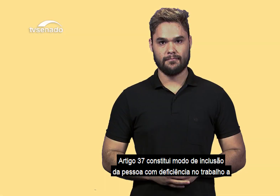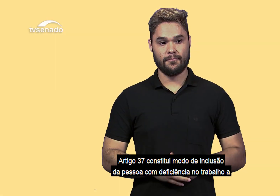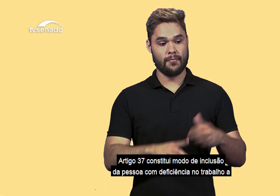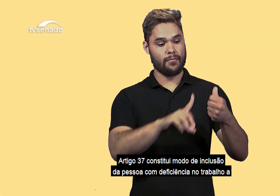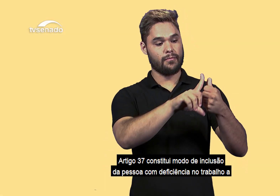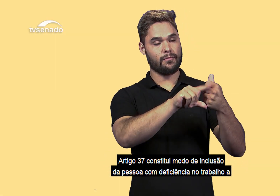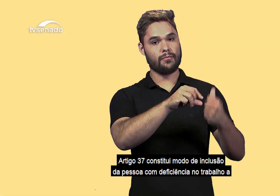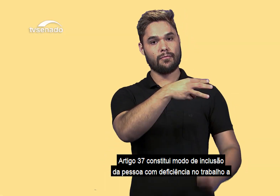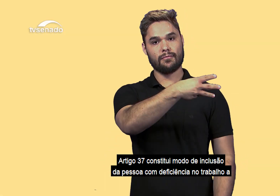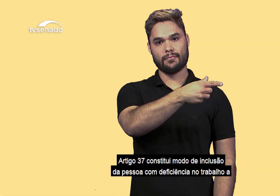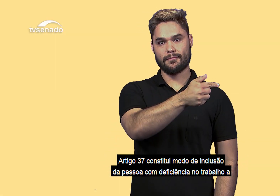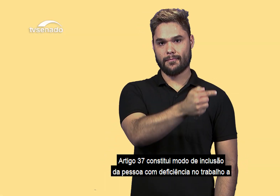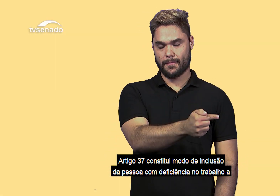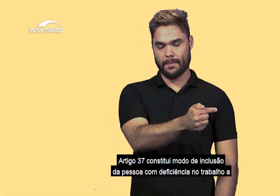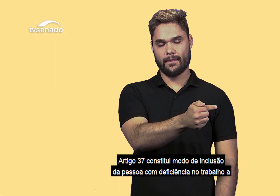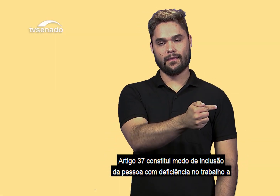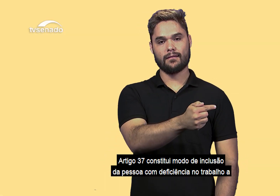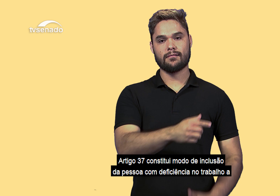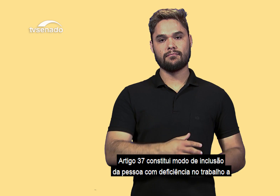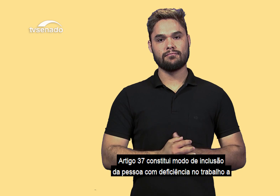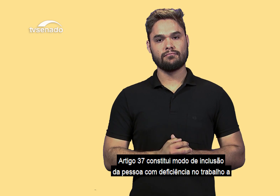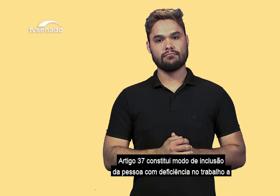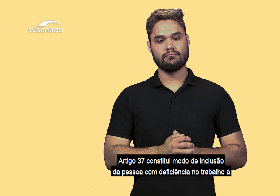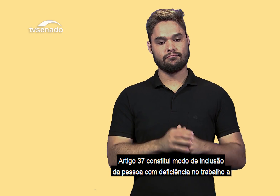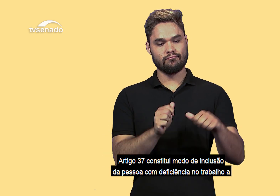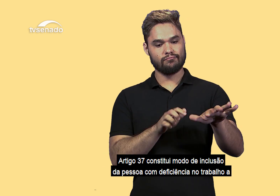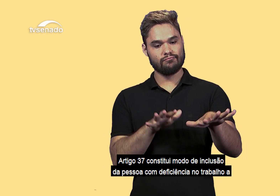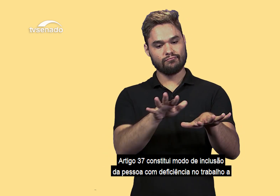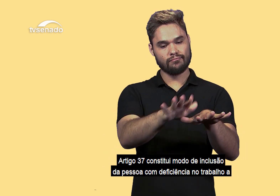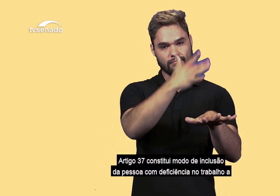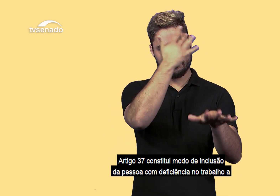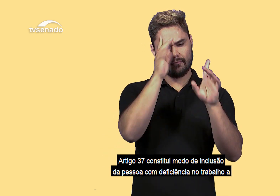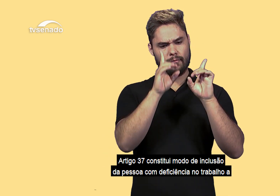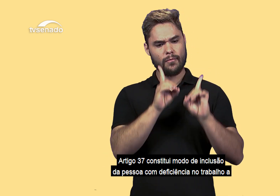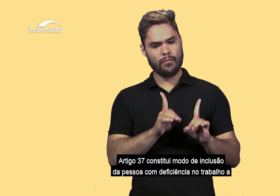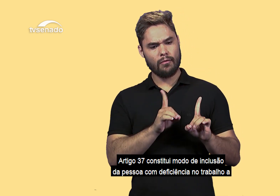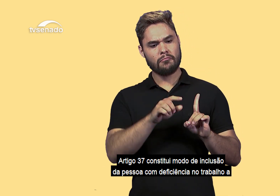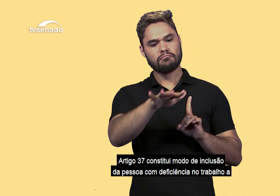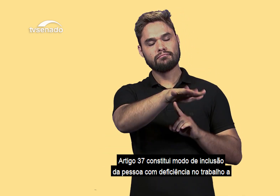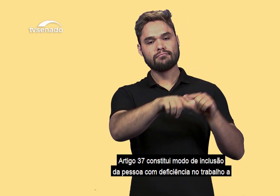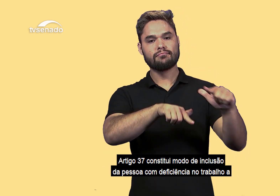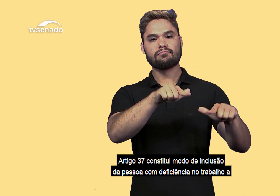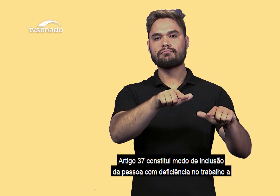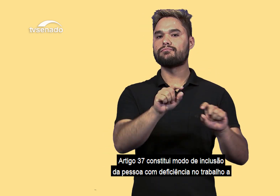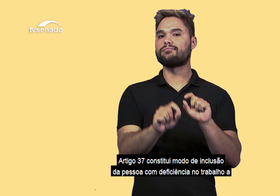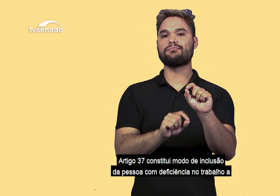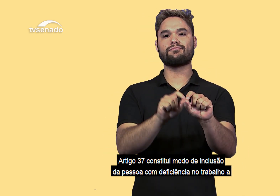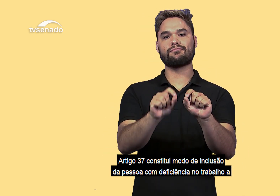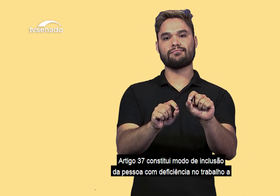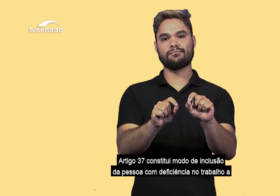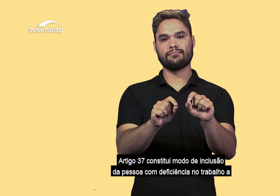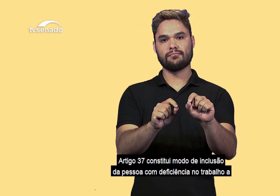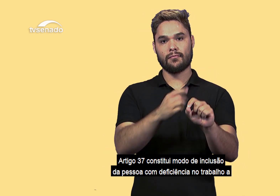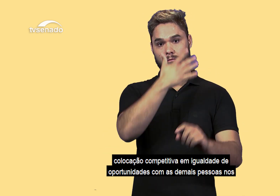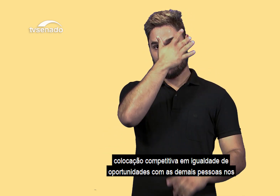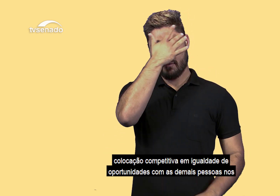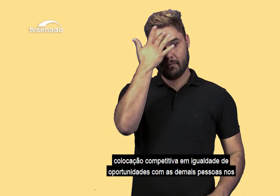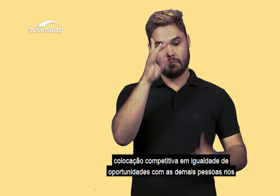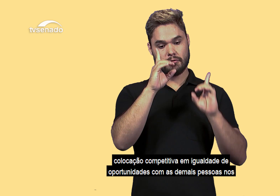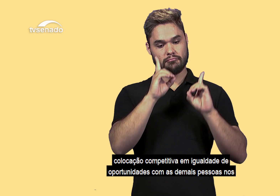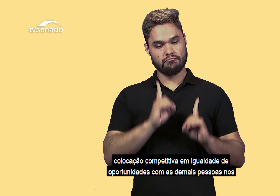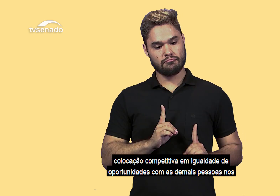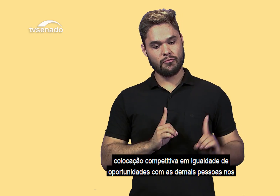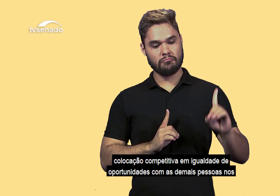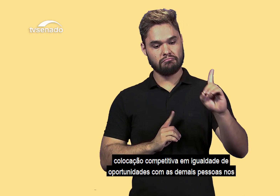Artigo 37. Constitui modo de inclusão da pessoa com deficiência no trabalho a